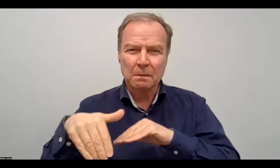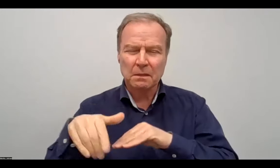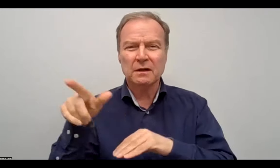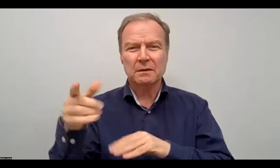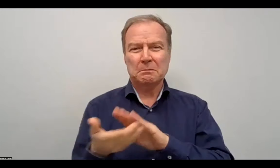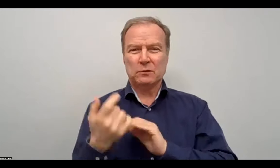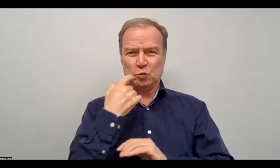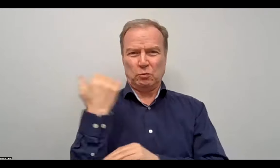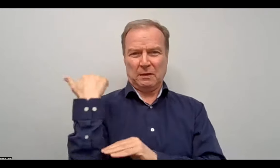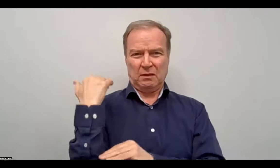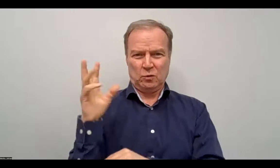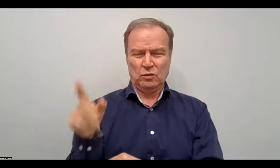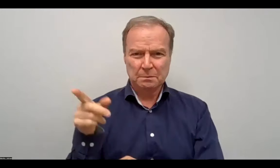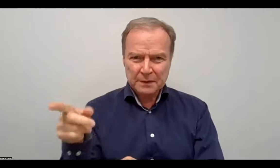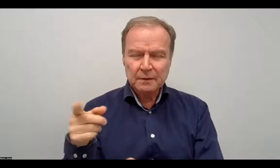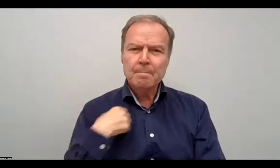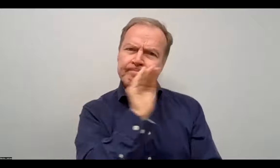että